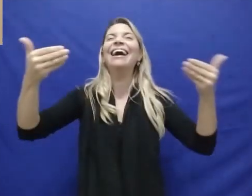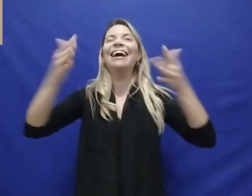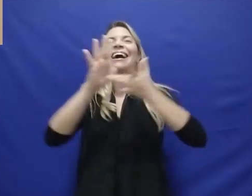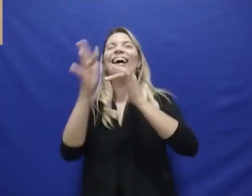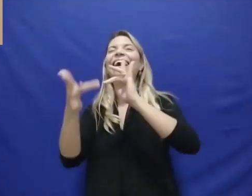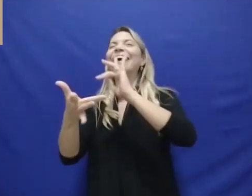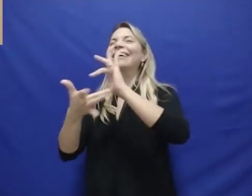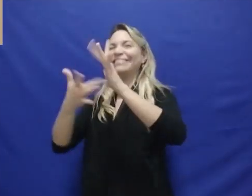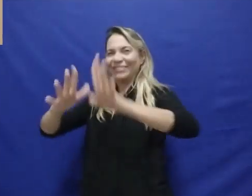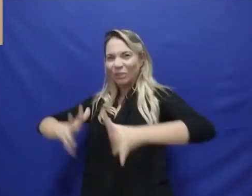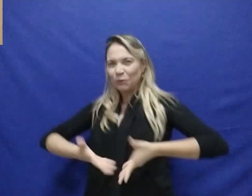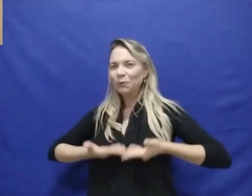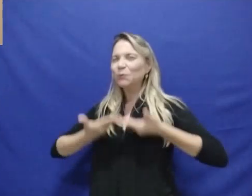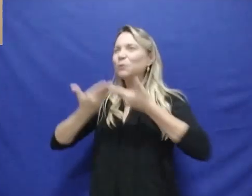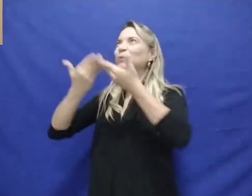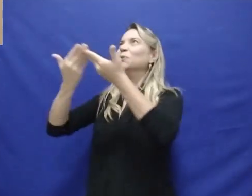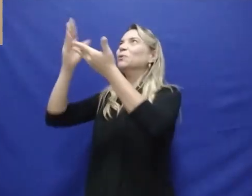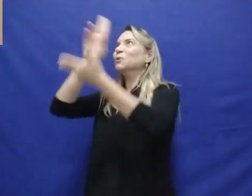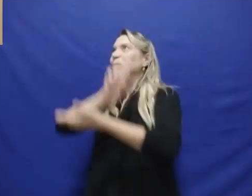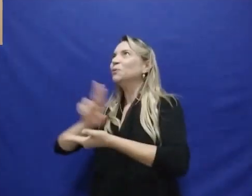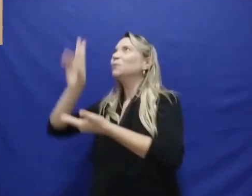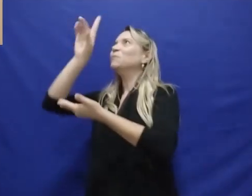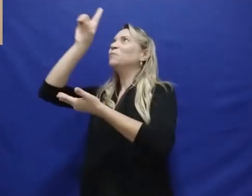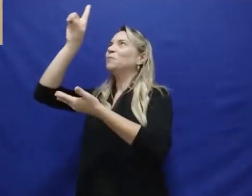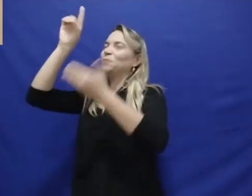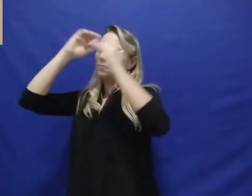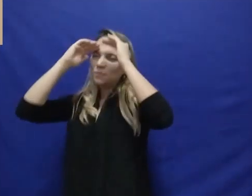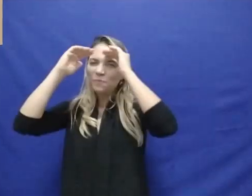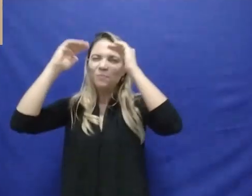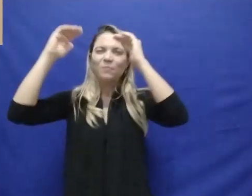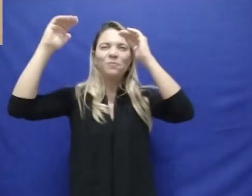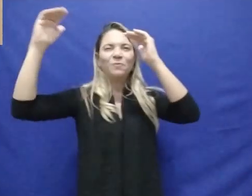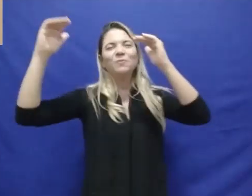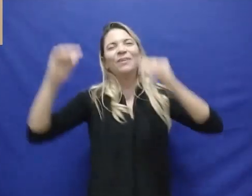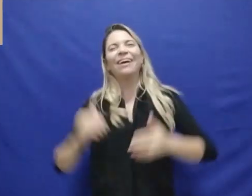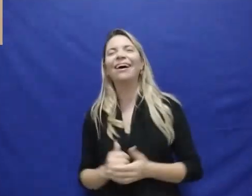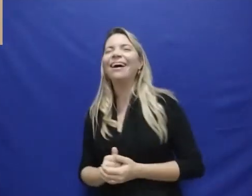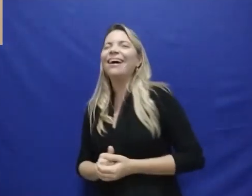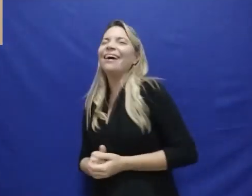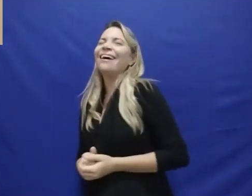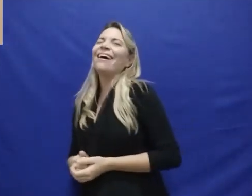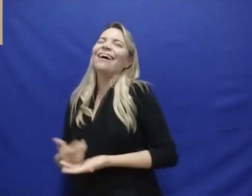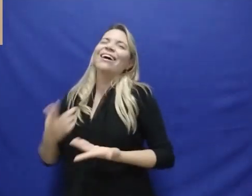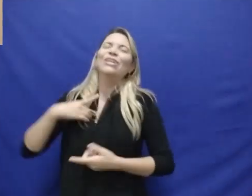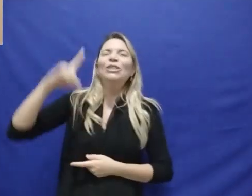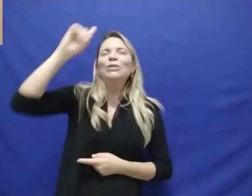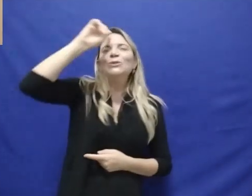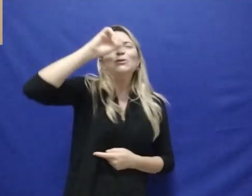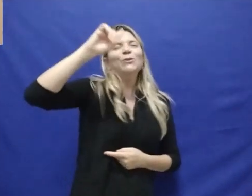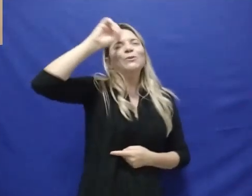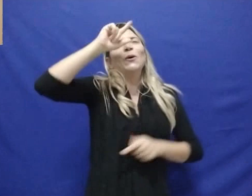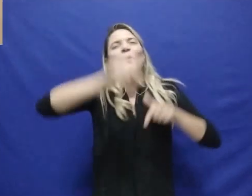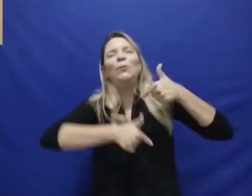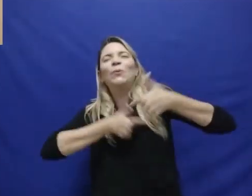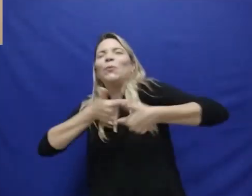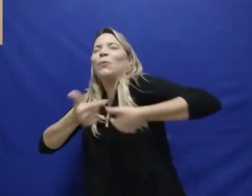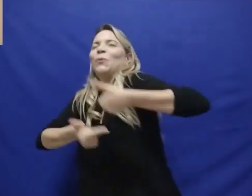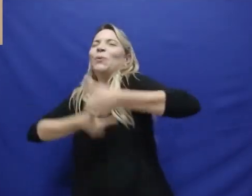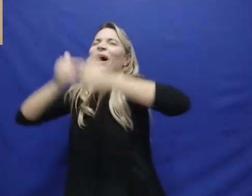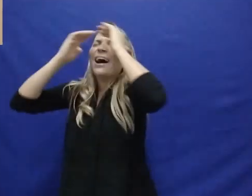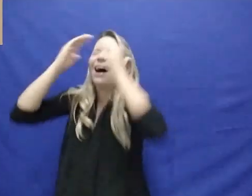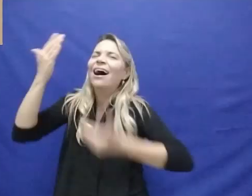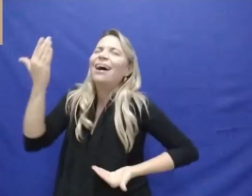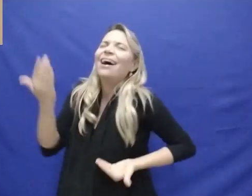ti. Não há no mundo nada melhor que dia a dia trabalhar por